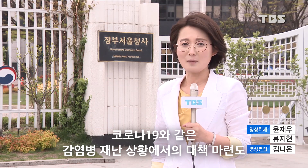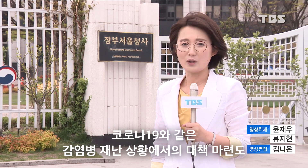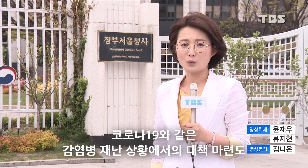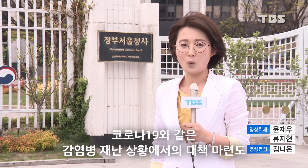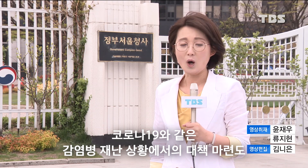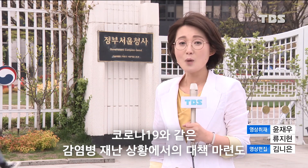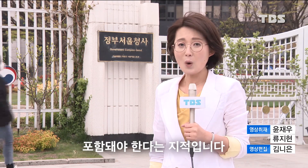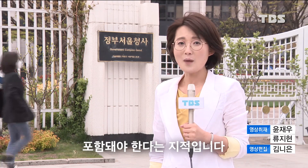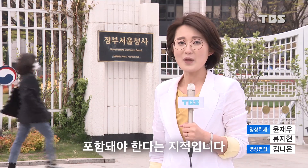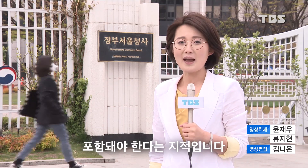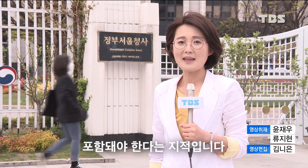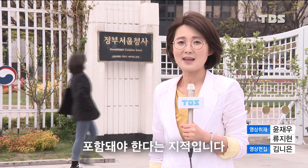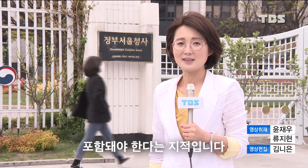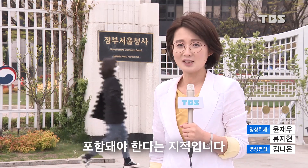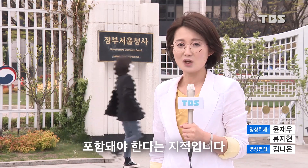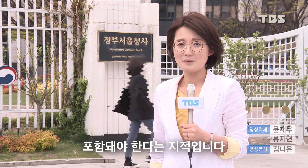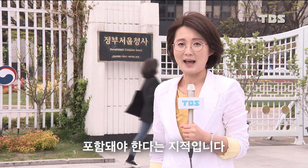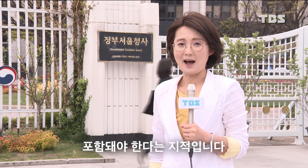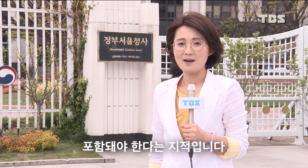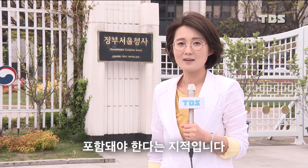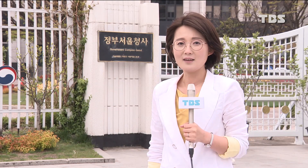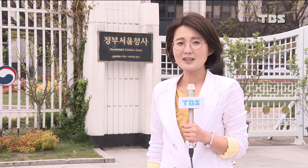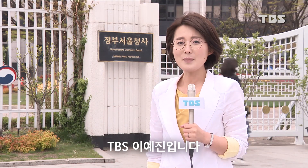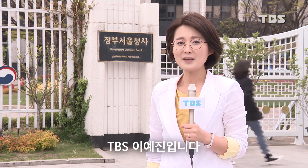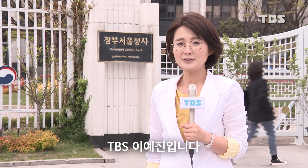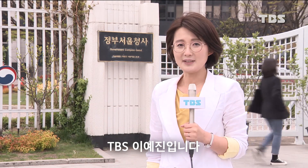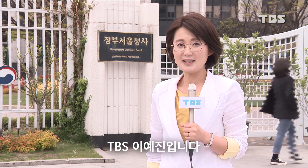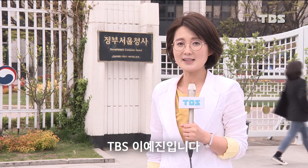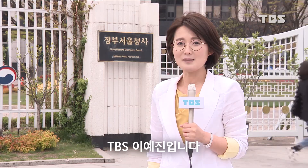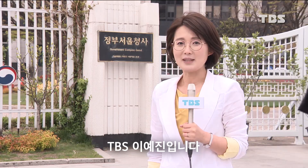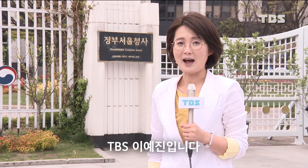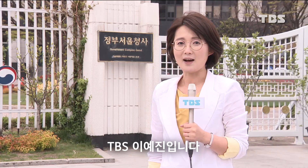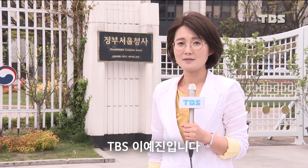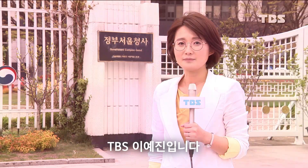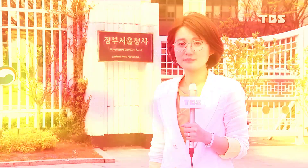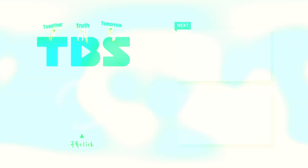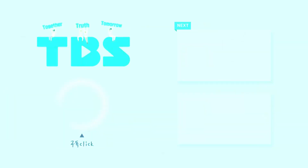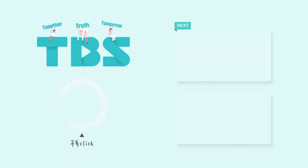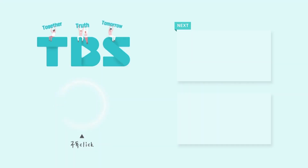대책 마련도 포함돼야 한다는 지적입니다. TBS 이혜진입니다.